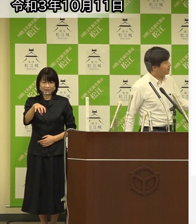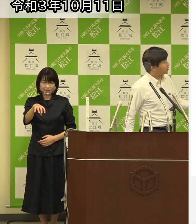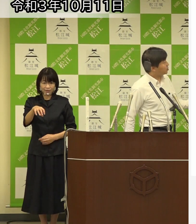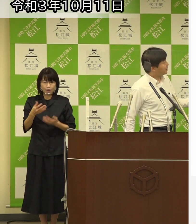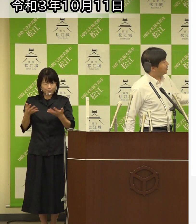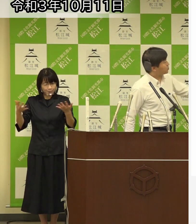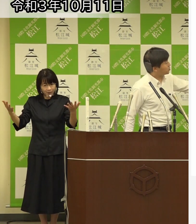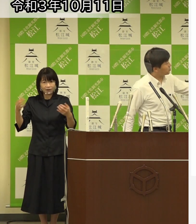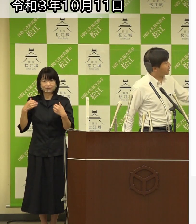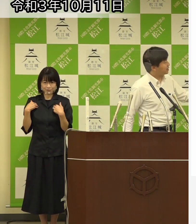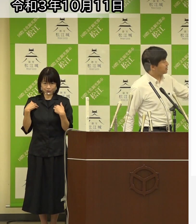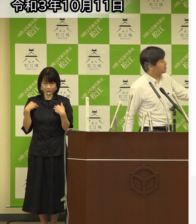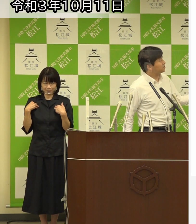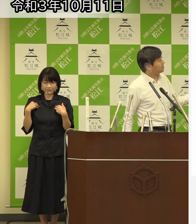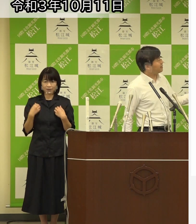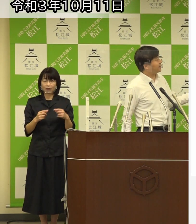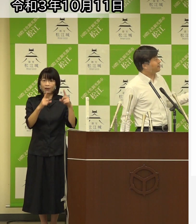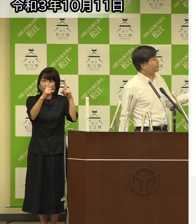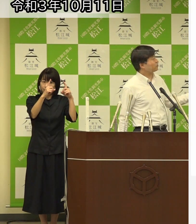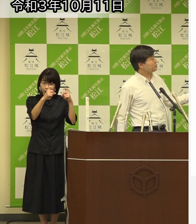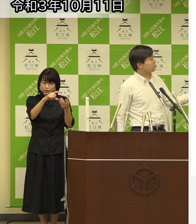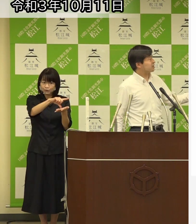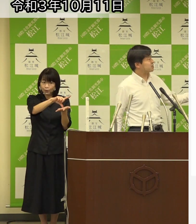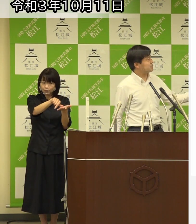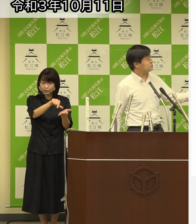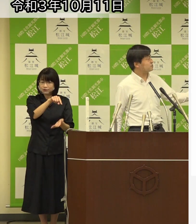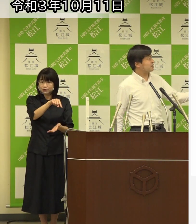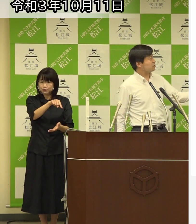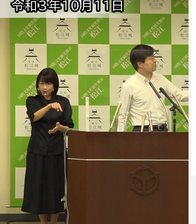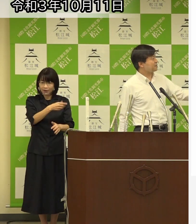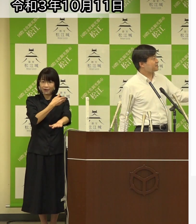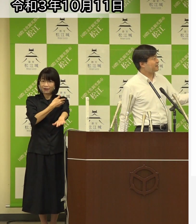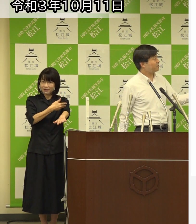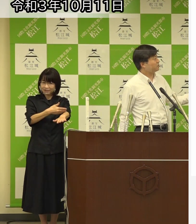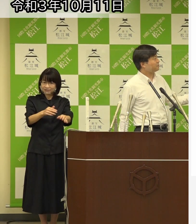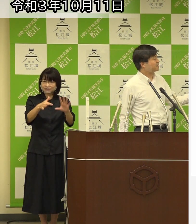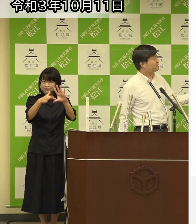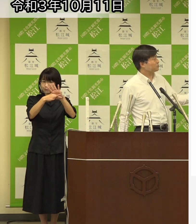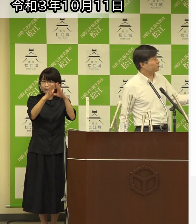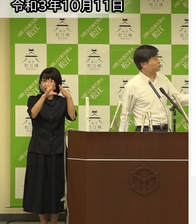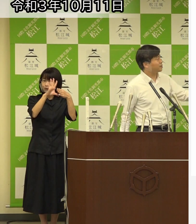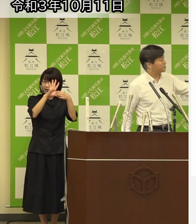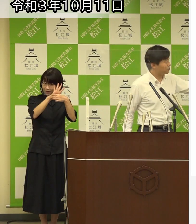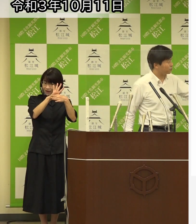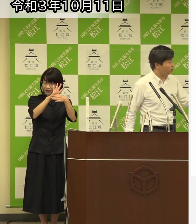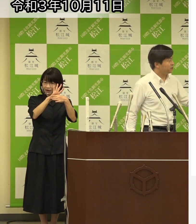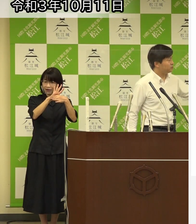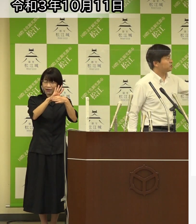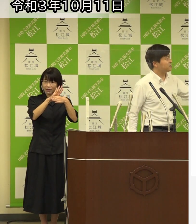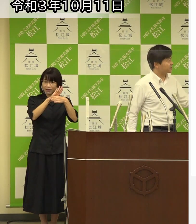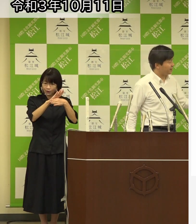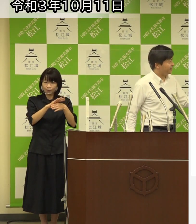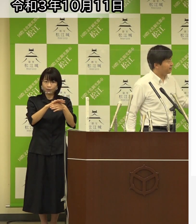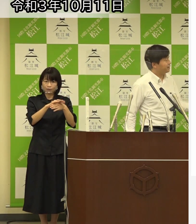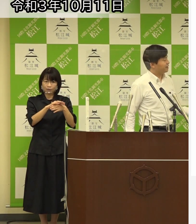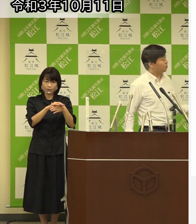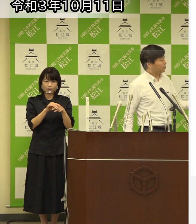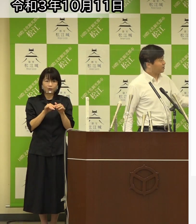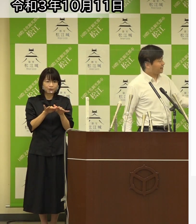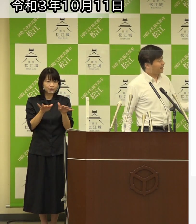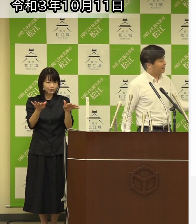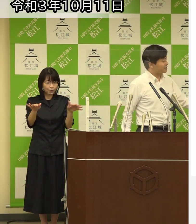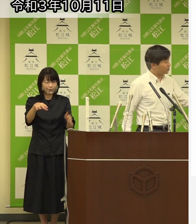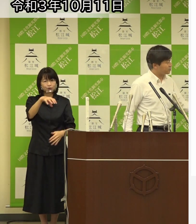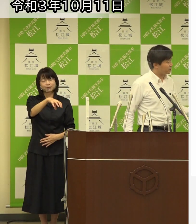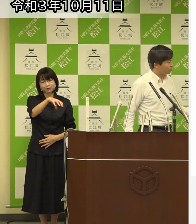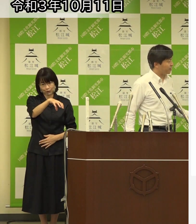ない。例えばお城のあたりについては、江戸期の歴史文化を今に伝える松江城の周辺ゾーンという位置づけ、こ